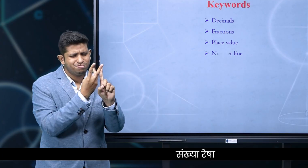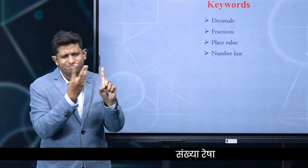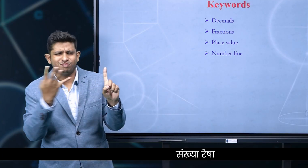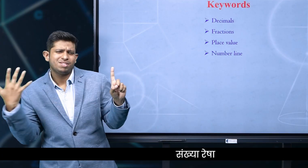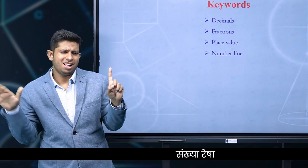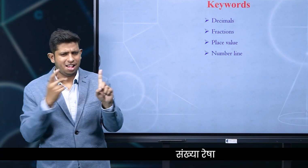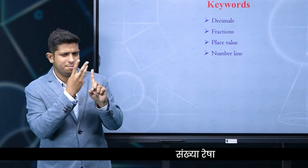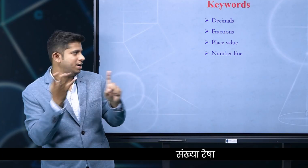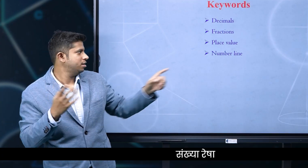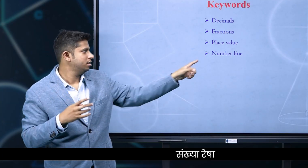संख्यारेषा,